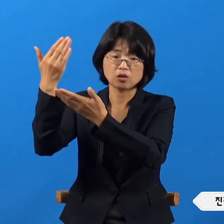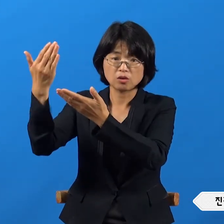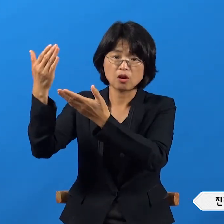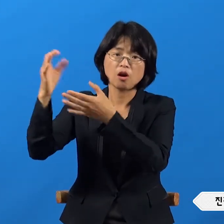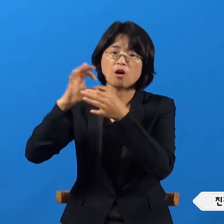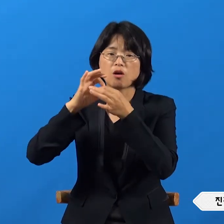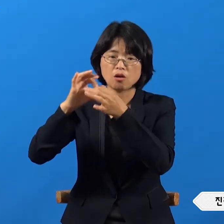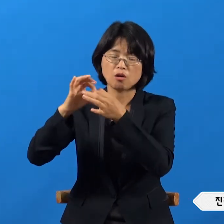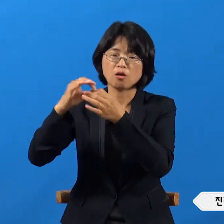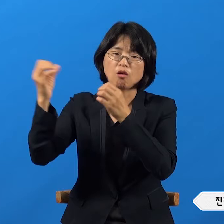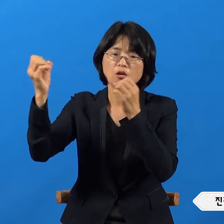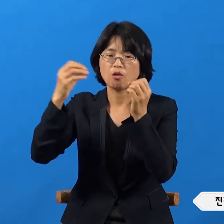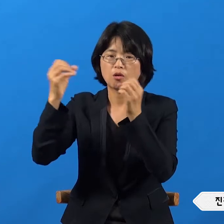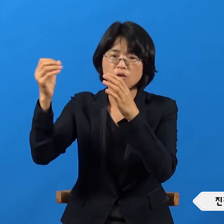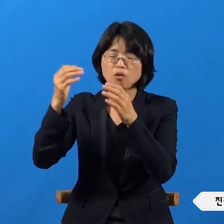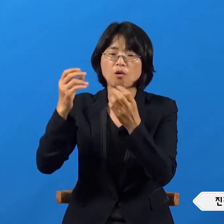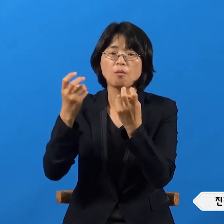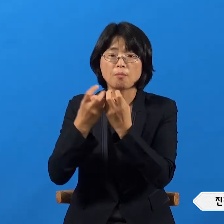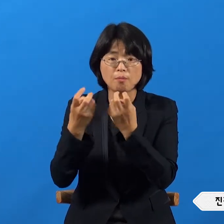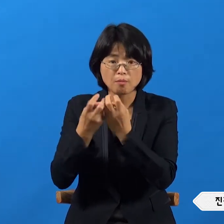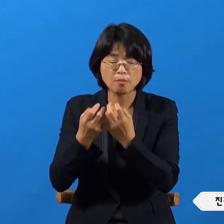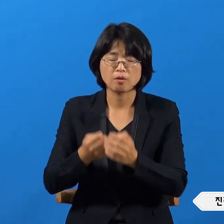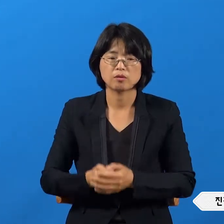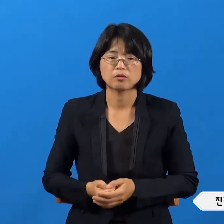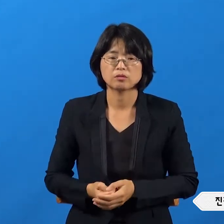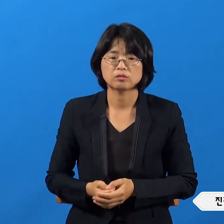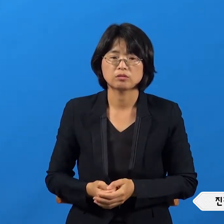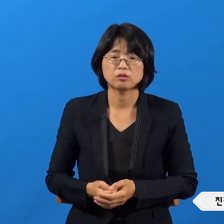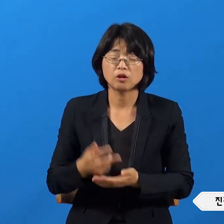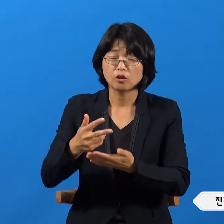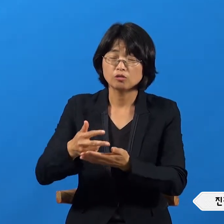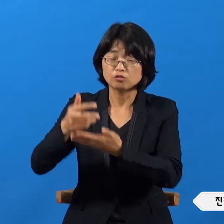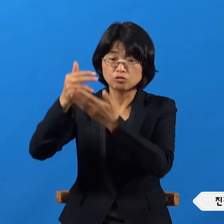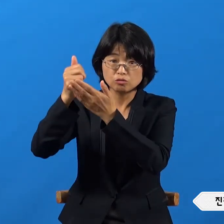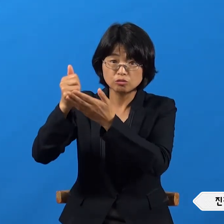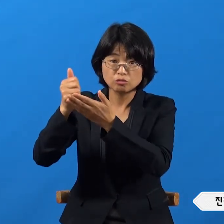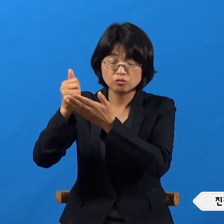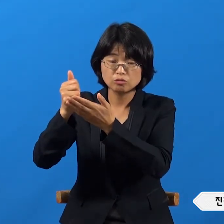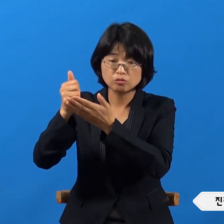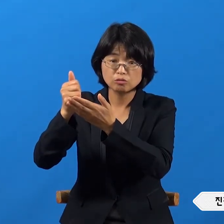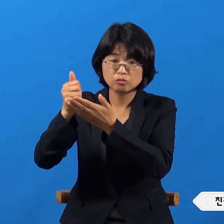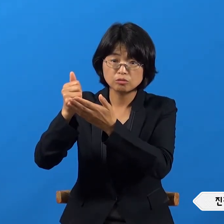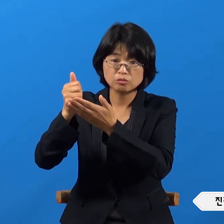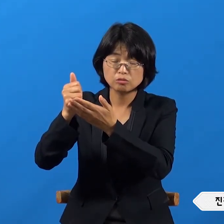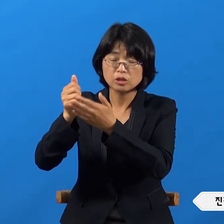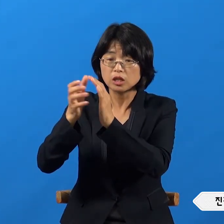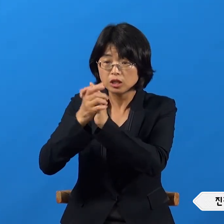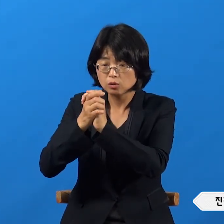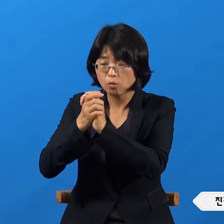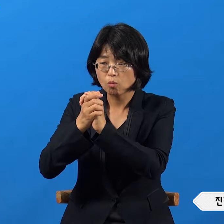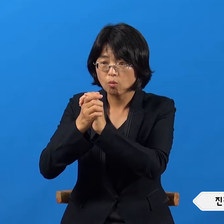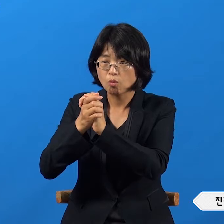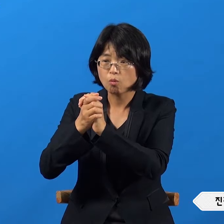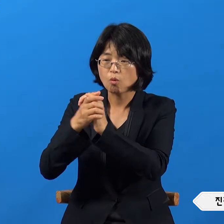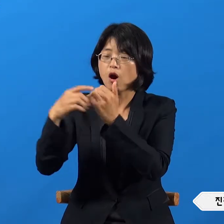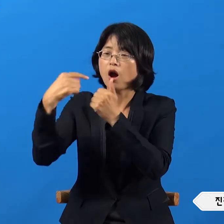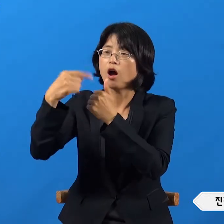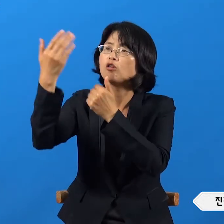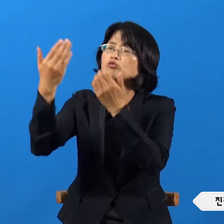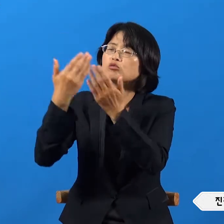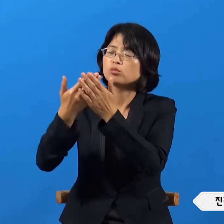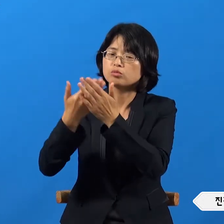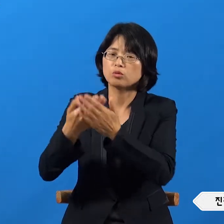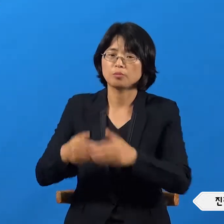우리는 그렇게 주님 앞에 나가야 되지 않을까요? 주님, 기도를 가르쳐 주십시오. 우리는 기도를 배워야 합니다.